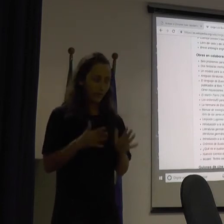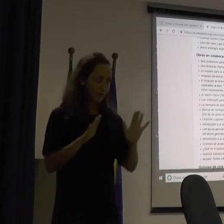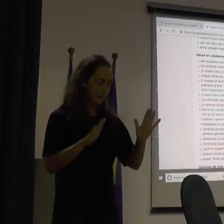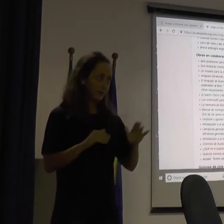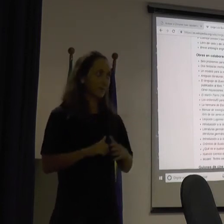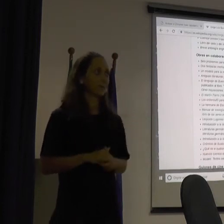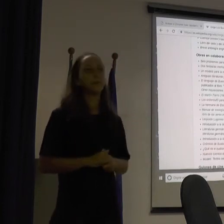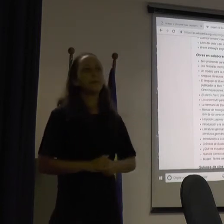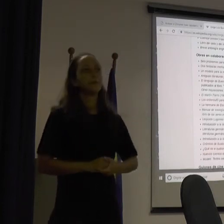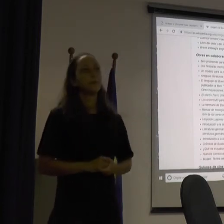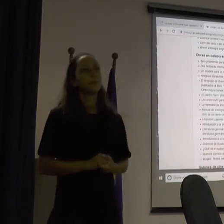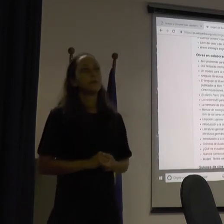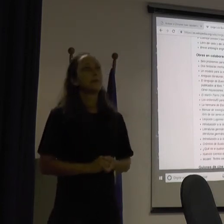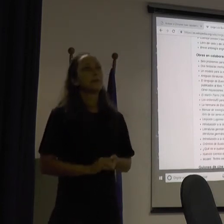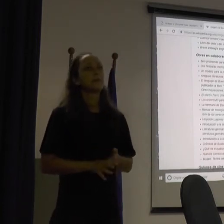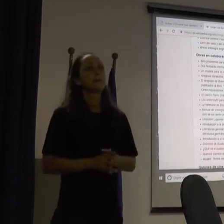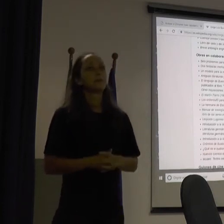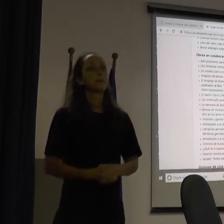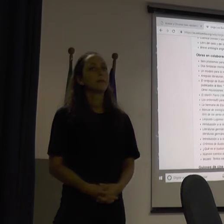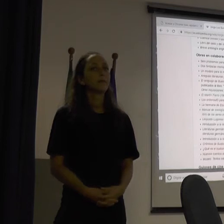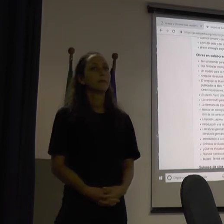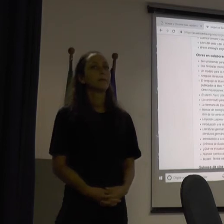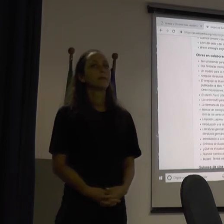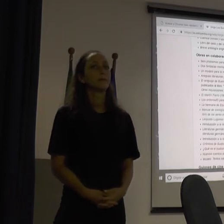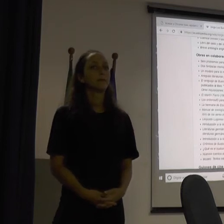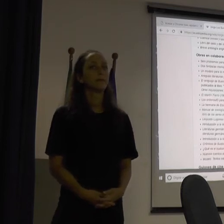quinta lição.